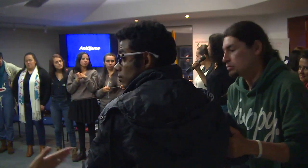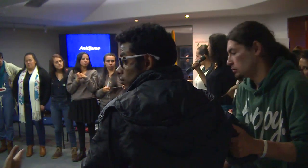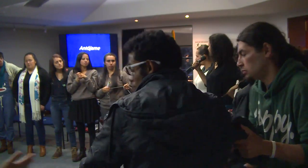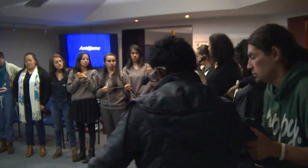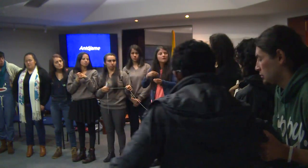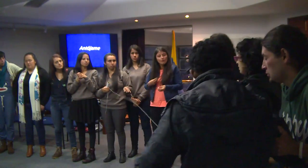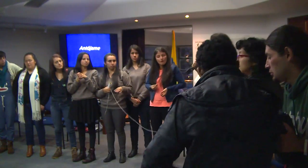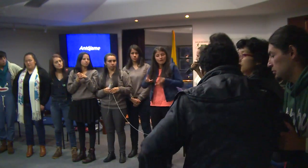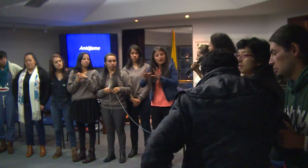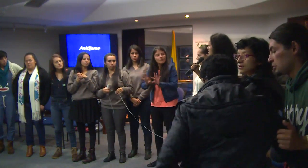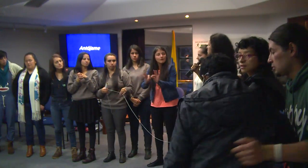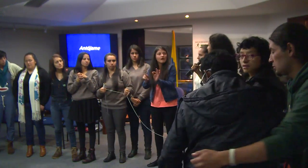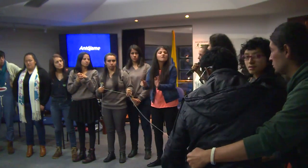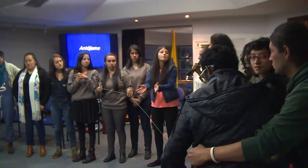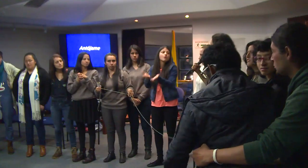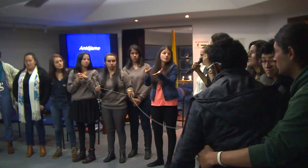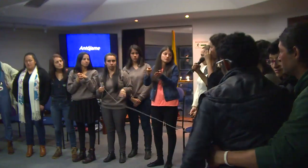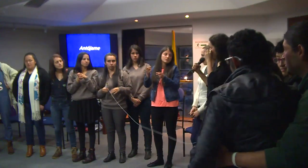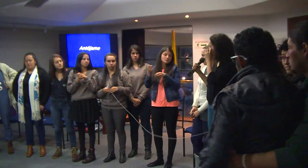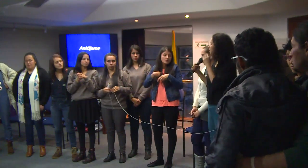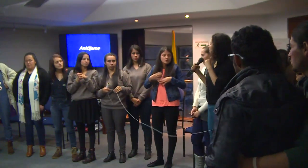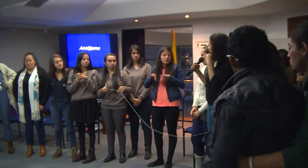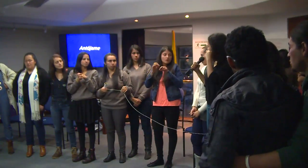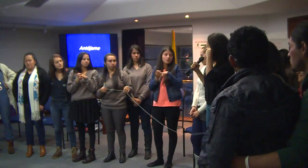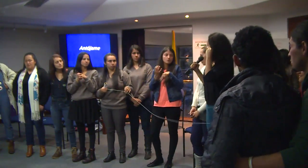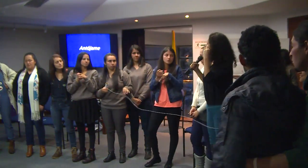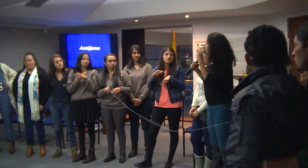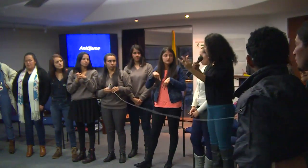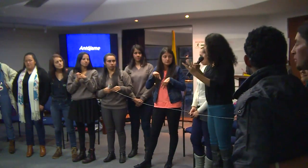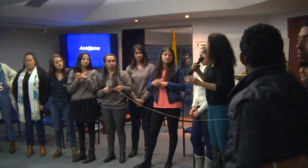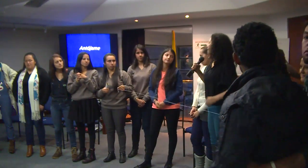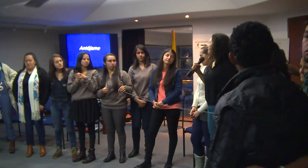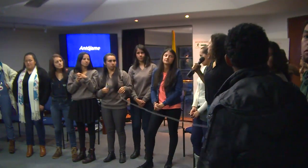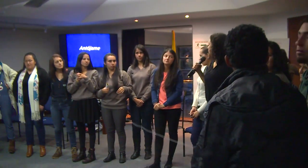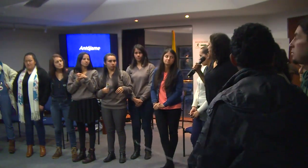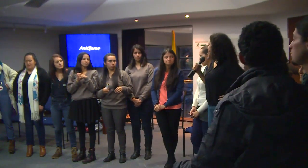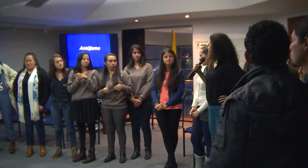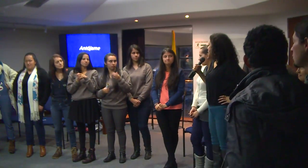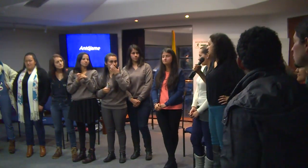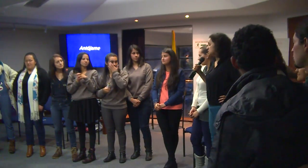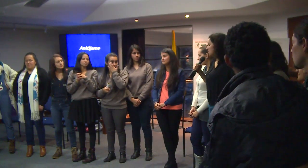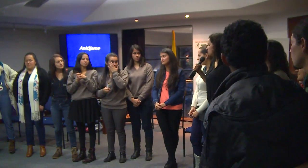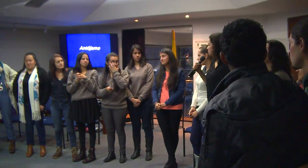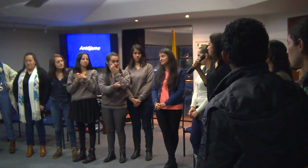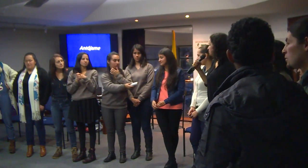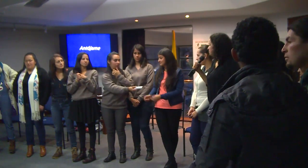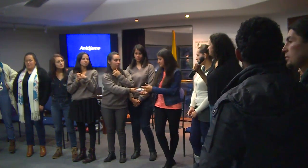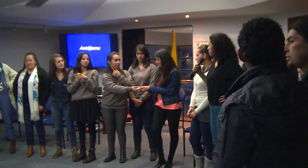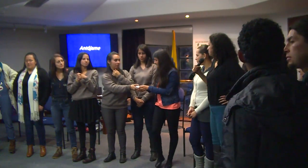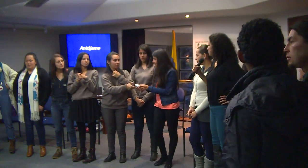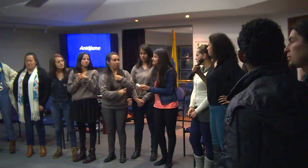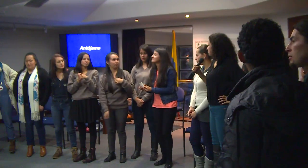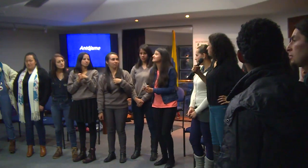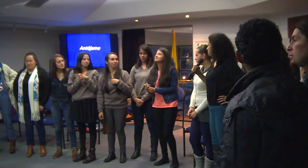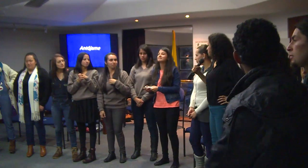mejorar yo misma, me formo para así poder formar en la sociedad. Y ya.